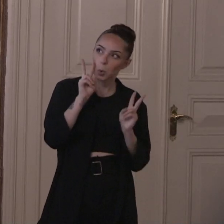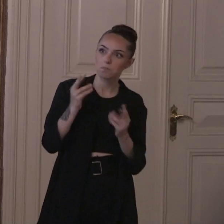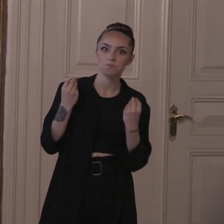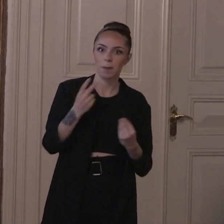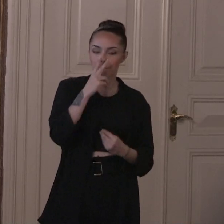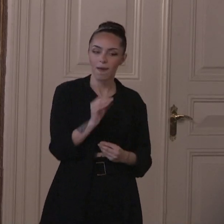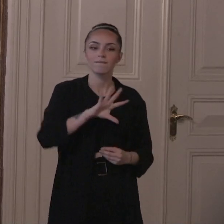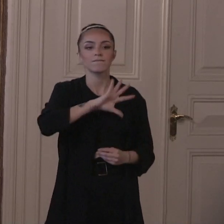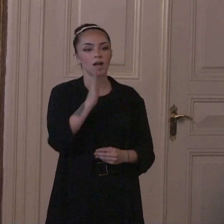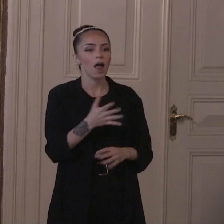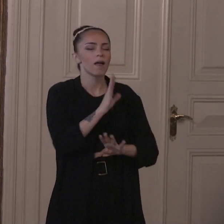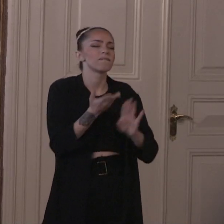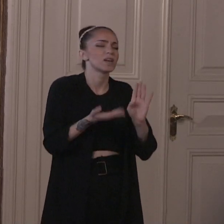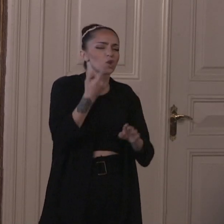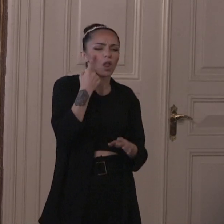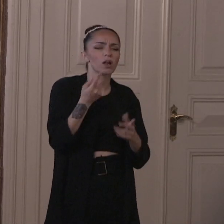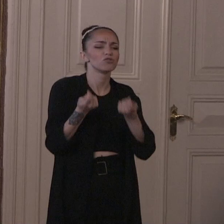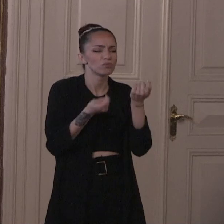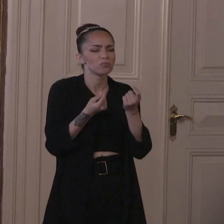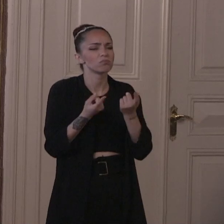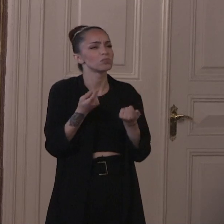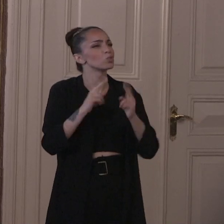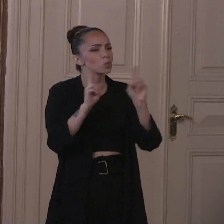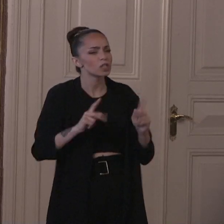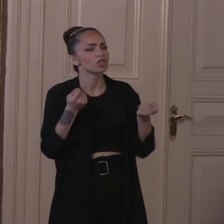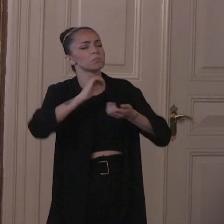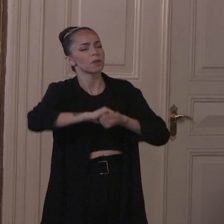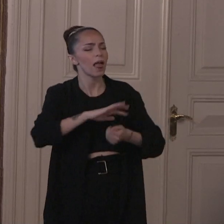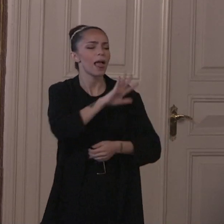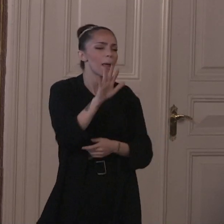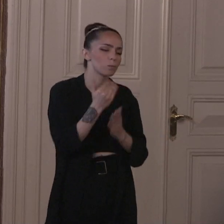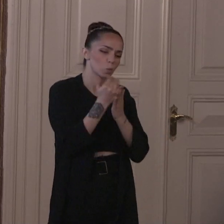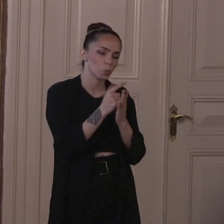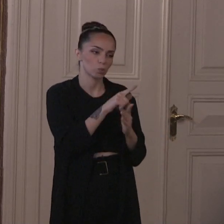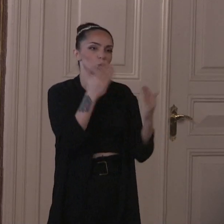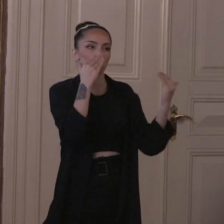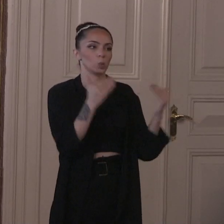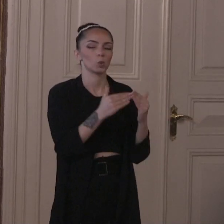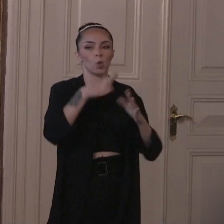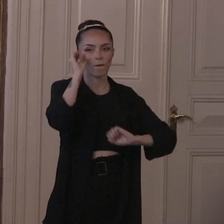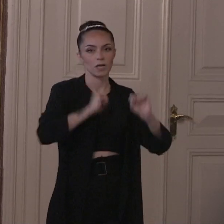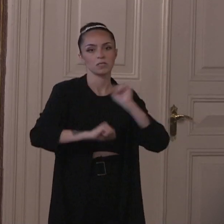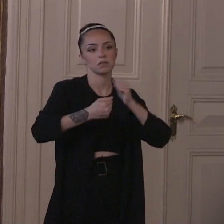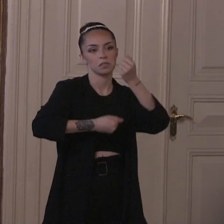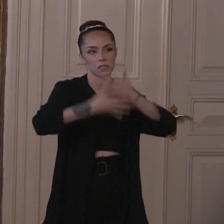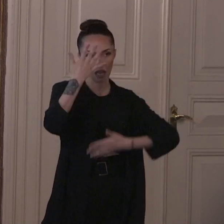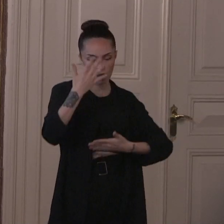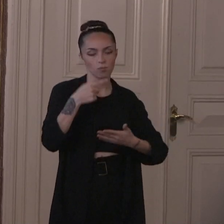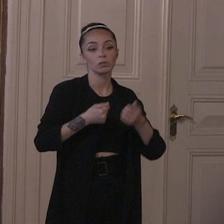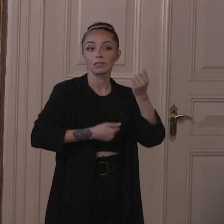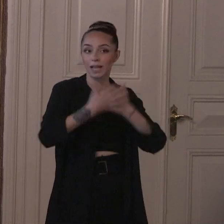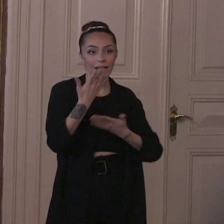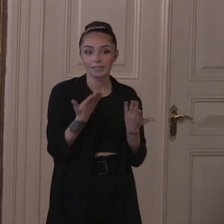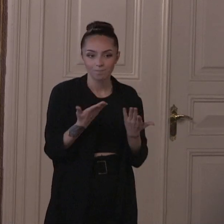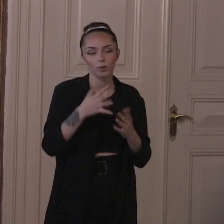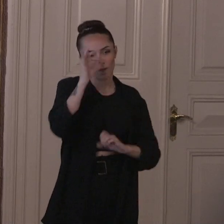bakımından yayın oluşturmak ve uluslararası işbirlikleri kriterlerine göre üniversiteler sıralandı. Ve bu sıralamada da